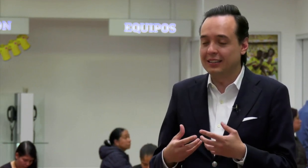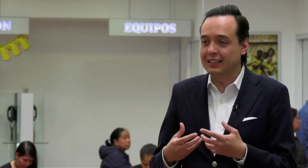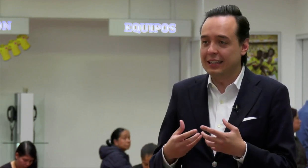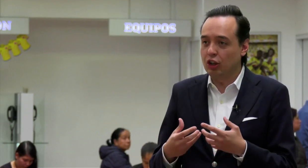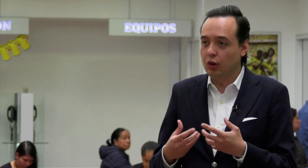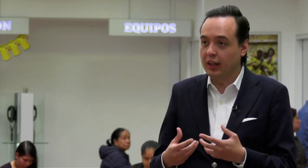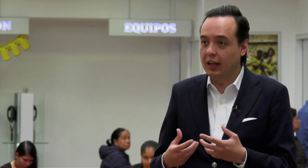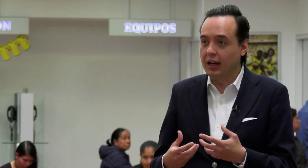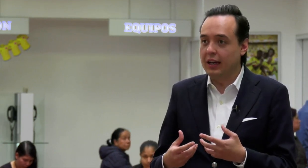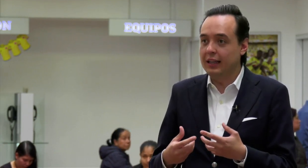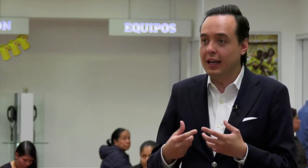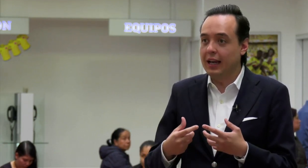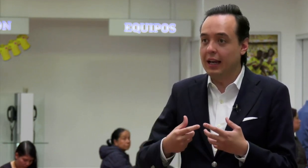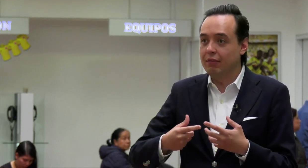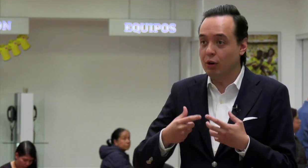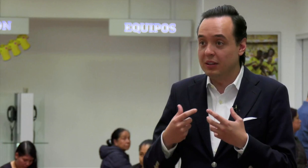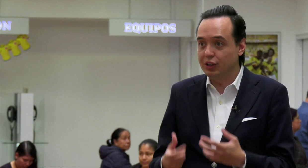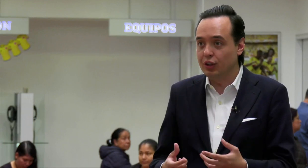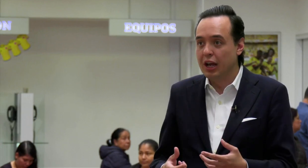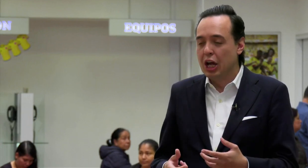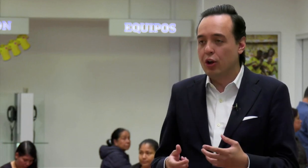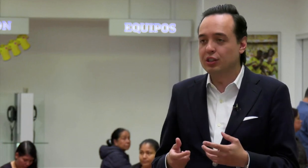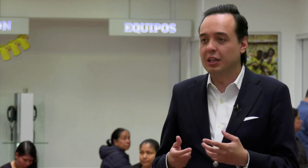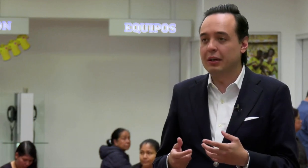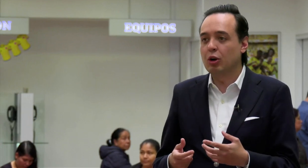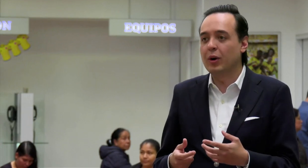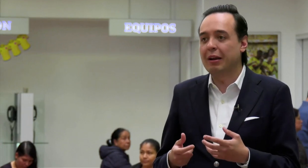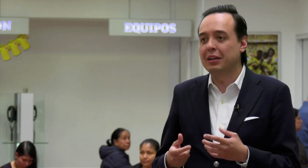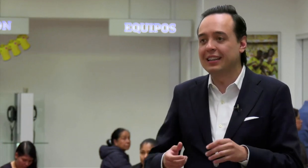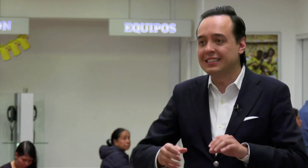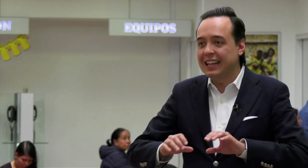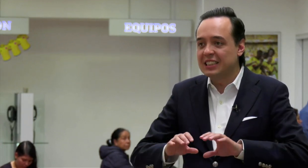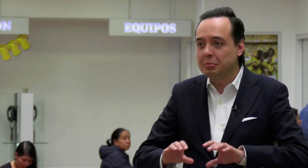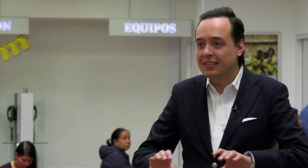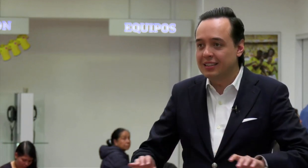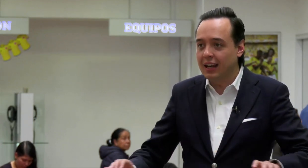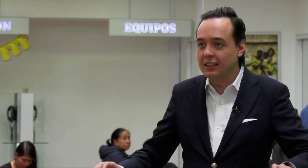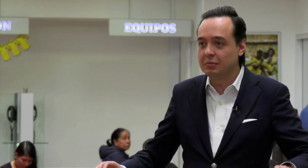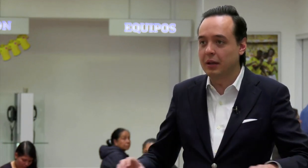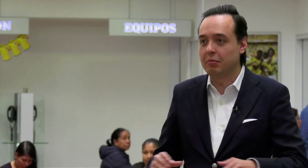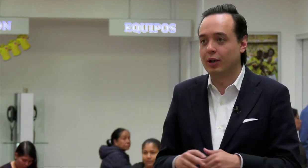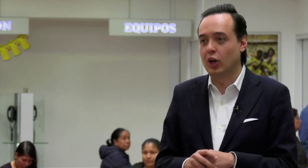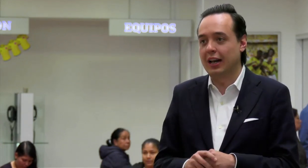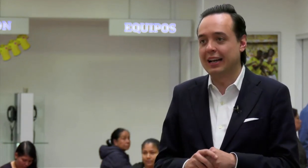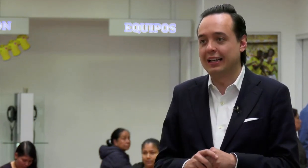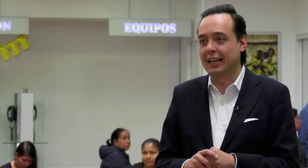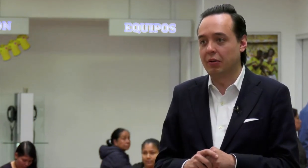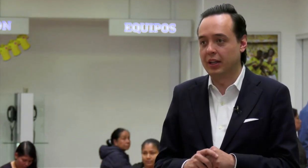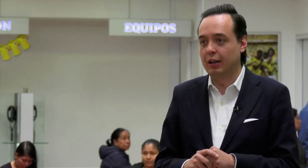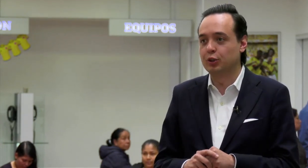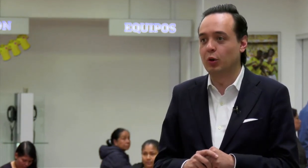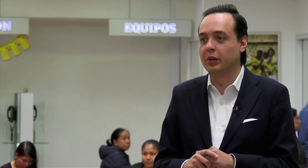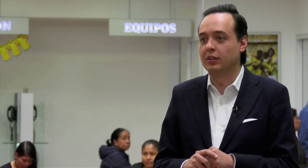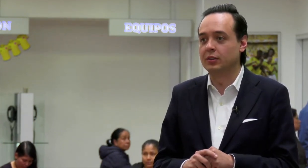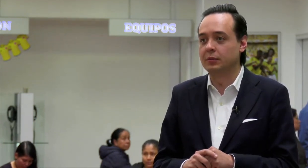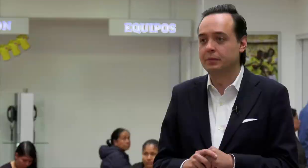de tecnología y de información, nos sirvan como herramientas transversales para mejorar la calidad de vida de los colombianos.